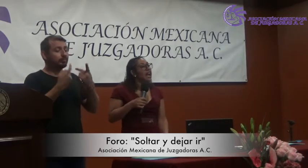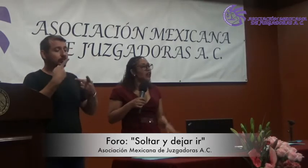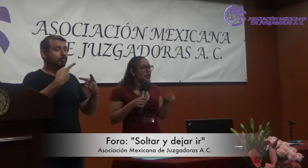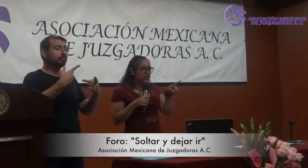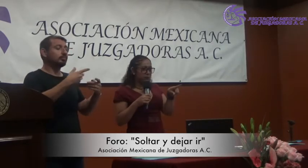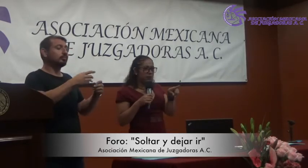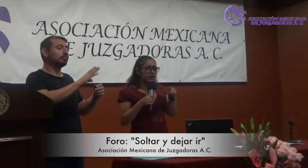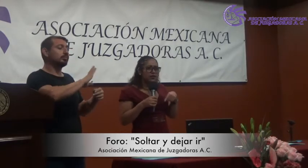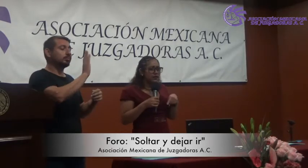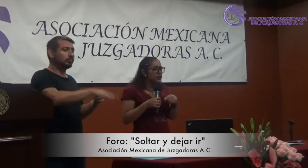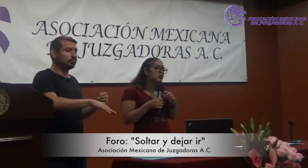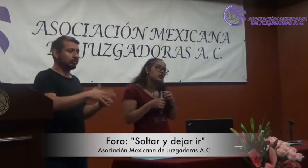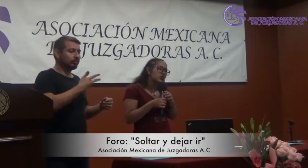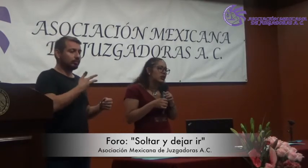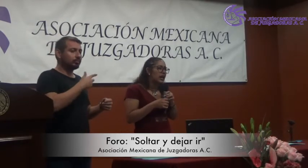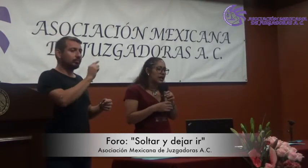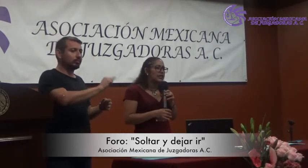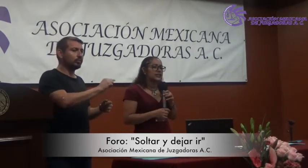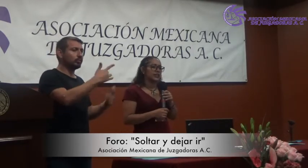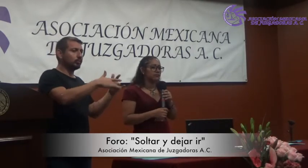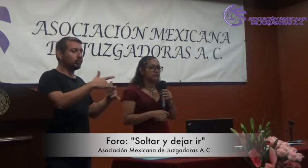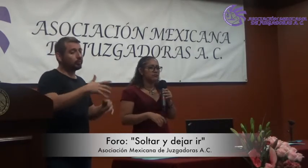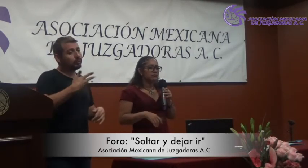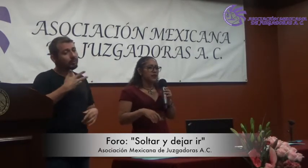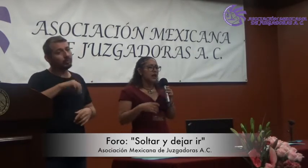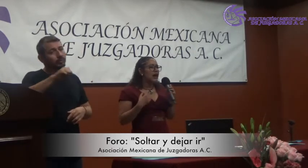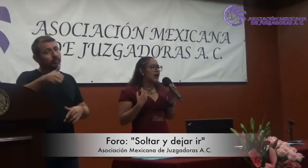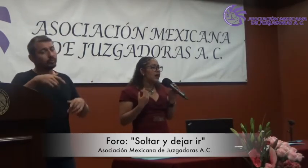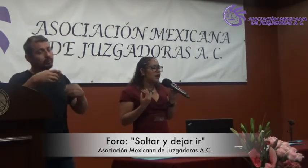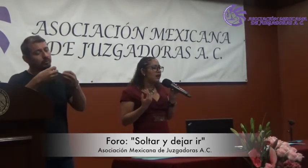dolorosas, algunas pérdidas incluso son una ganancia.